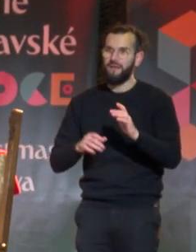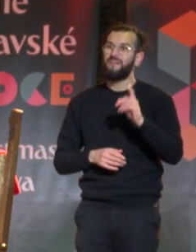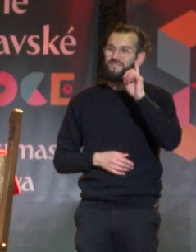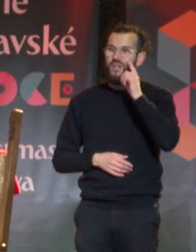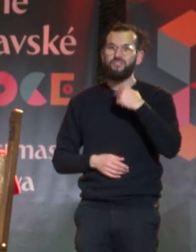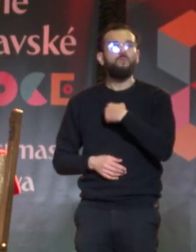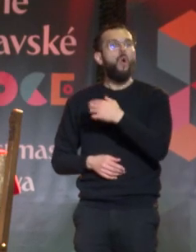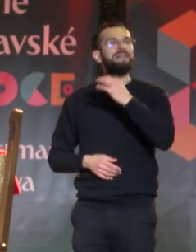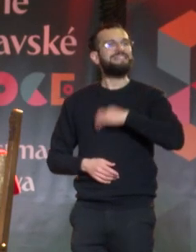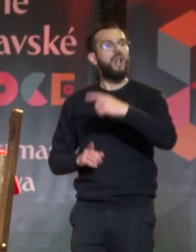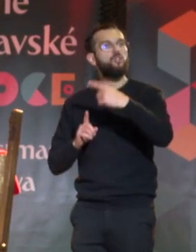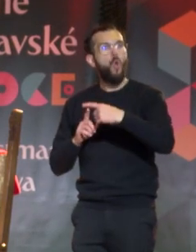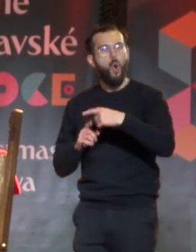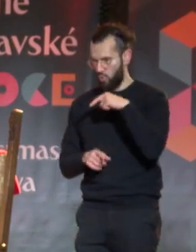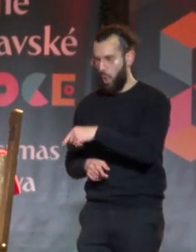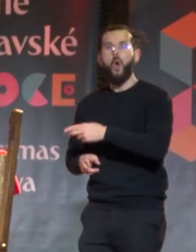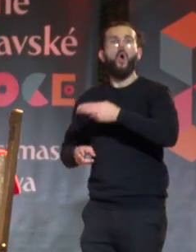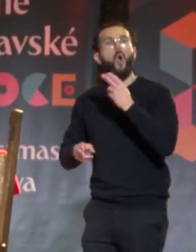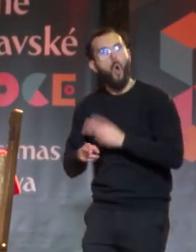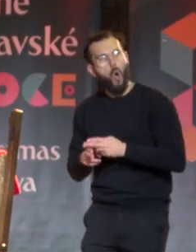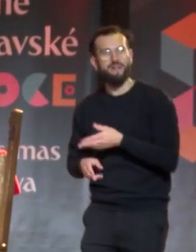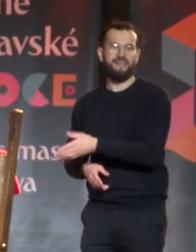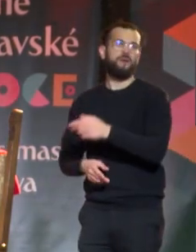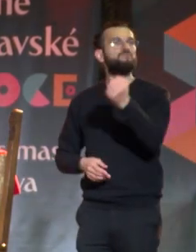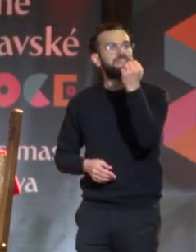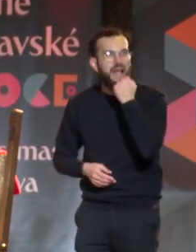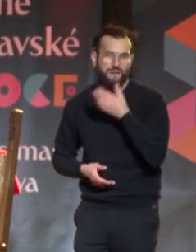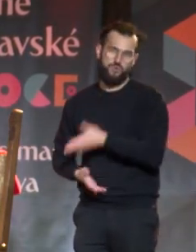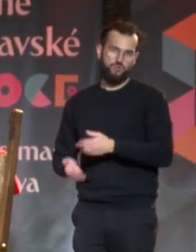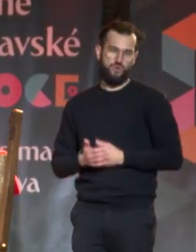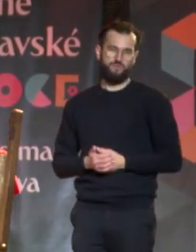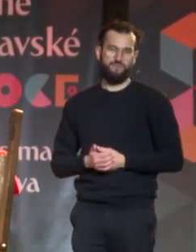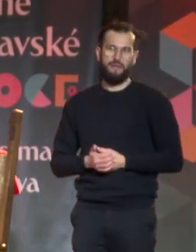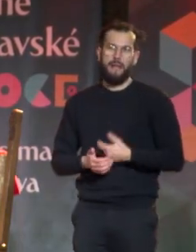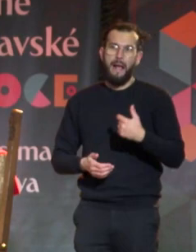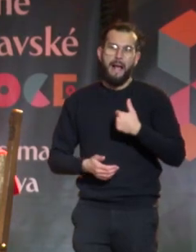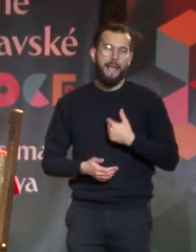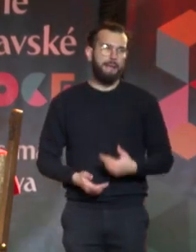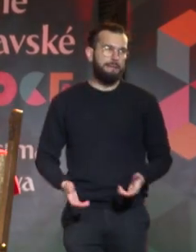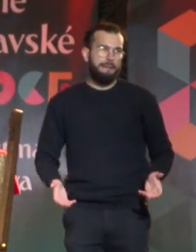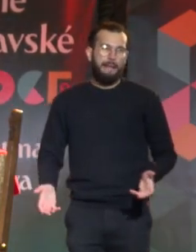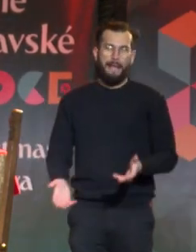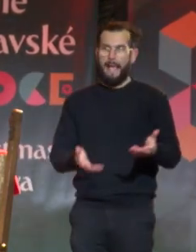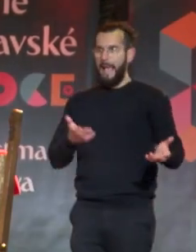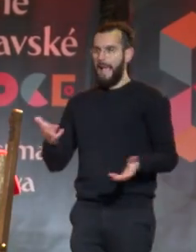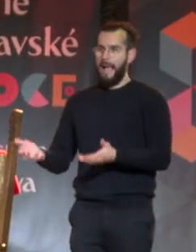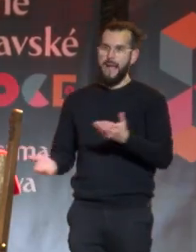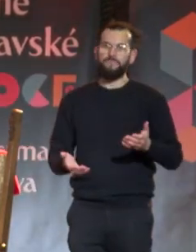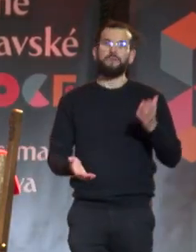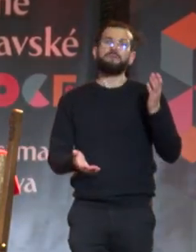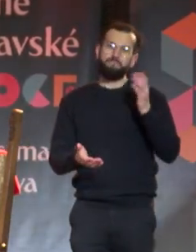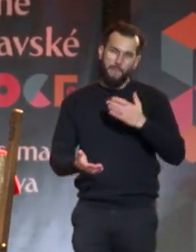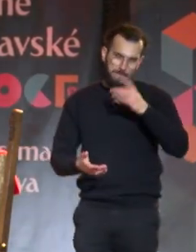Tonko a že som veľmi chorý a musia na mňa dávať pozor. Aj keď sa krútim ako chcem, aj tak ma obíme